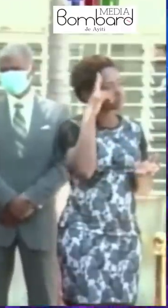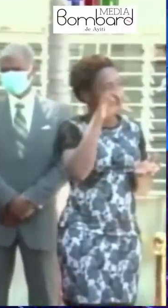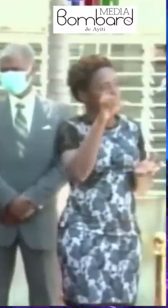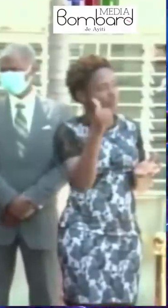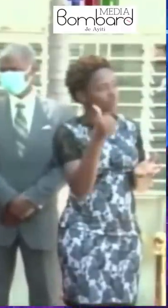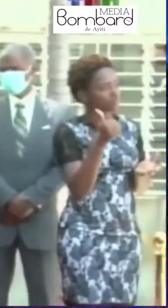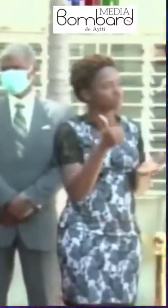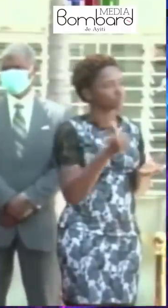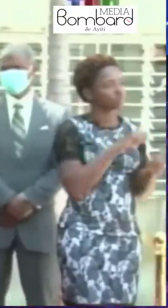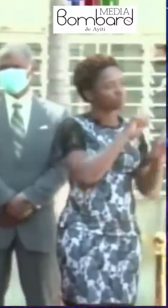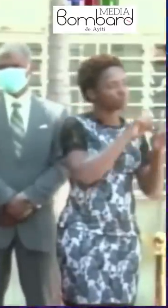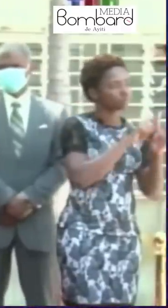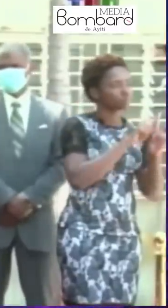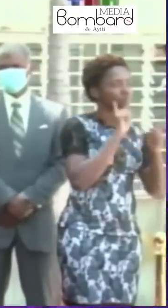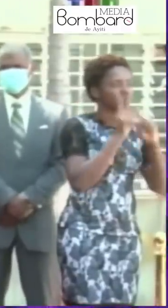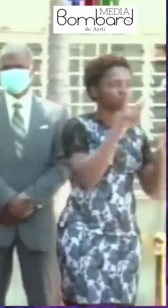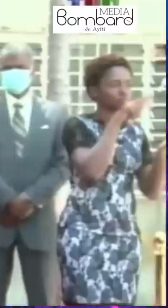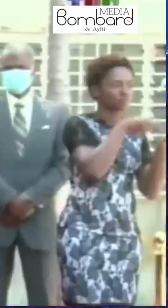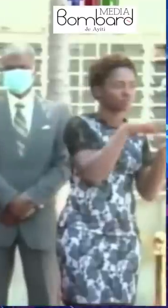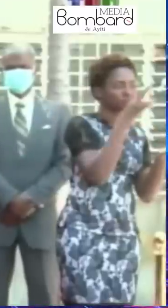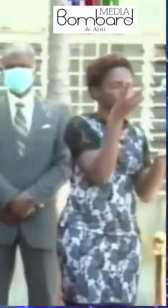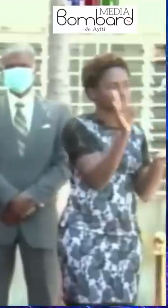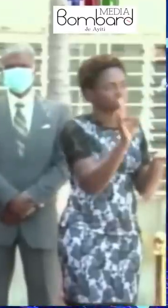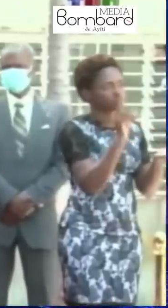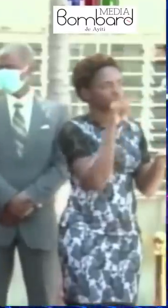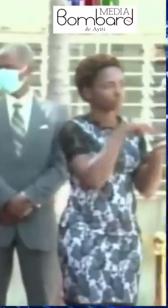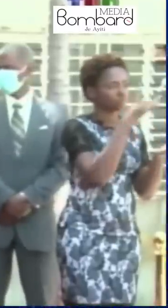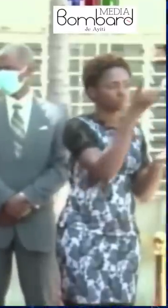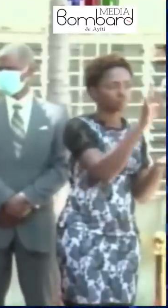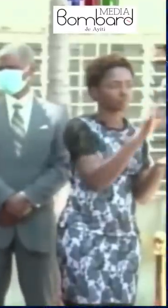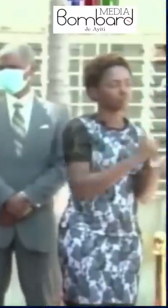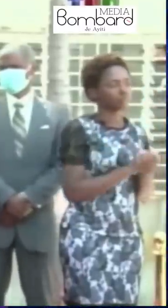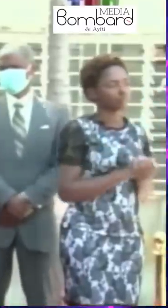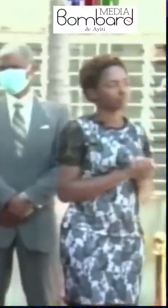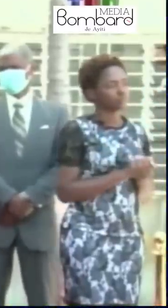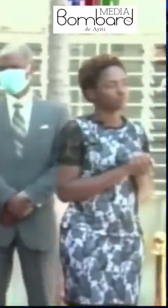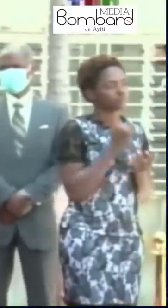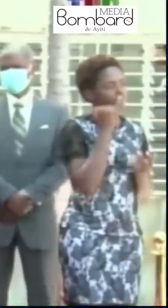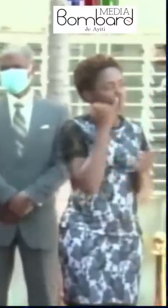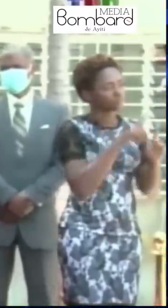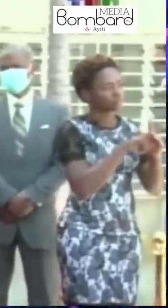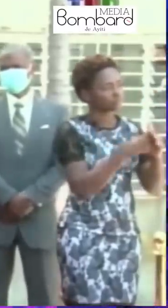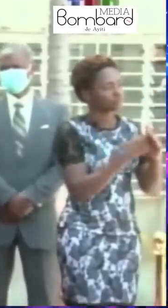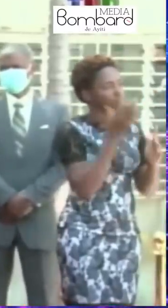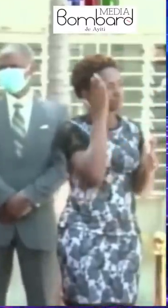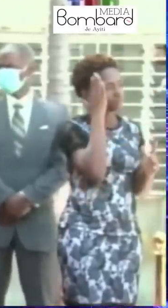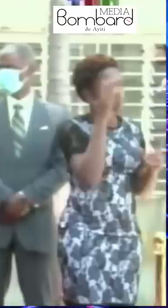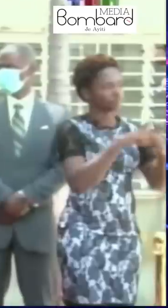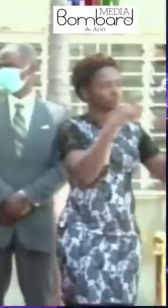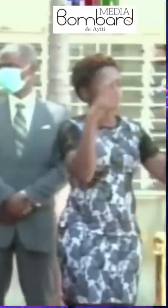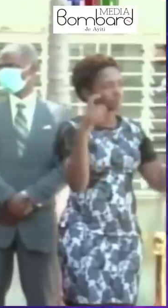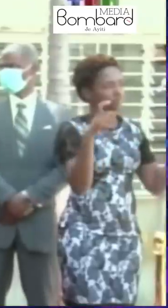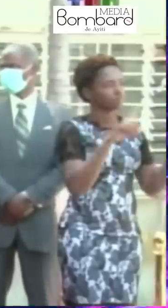l'a, disons, là nous parlons de 2017, même 2018, parce que en fait, c'est, nous commençons qu'on ait gros vague kidnapping dans le pays